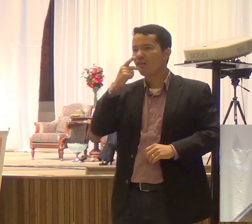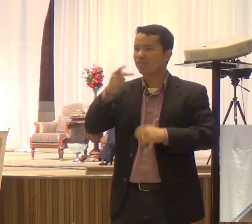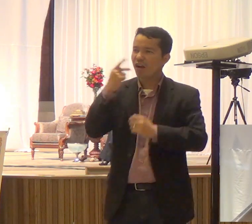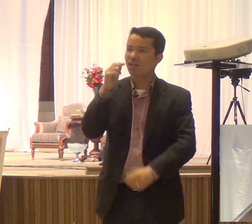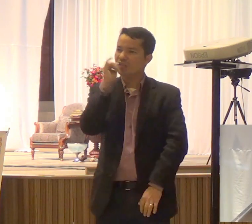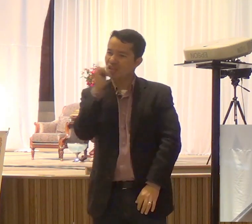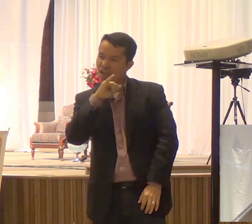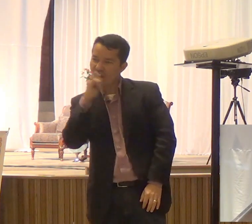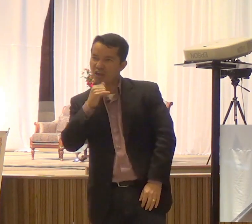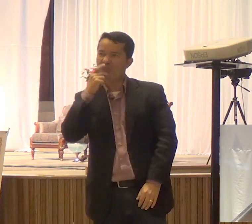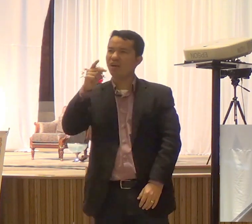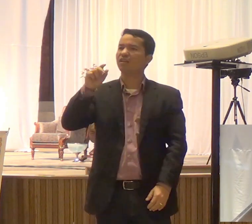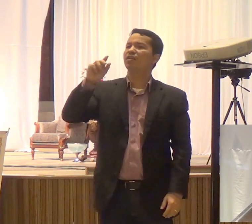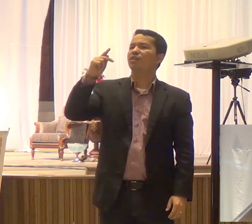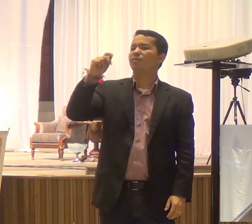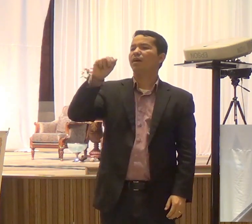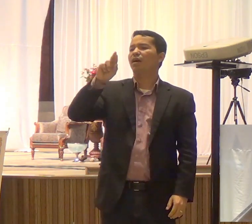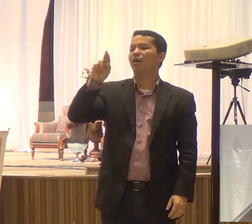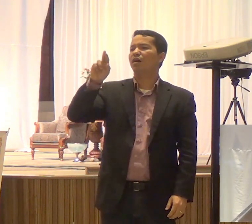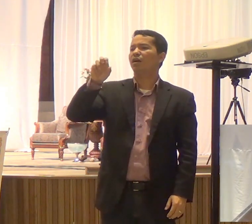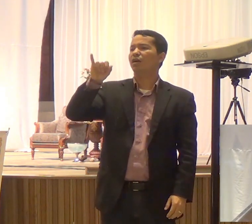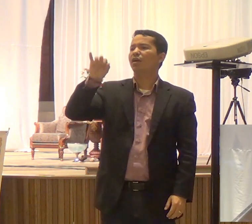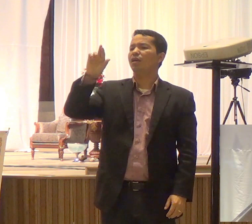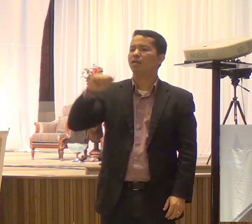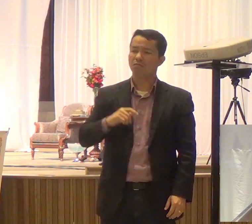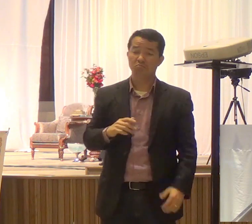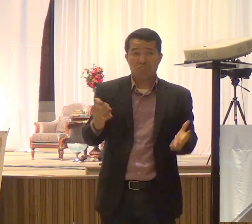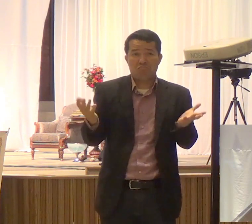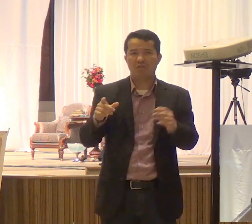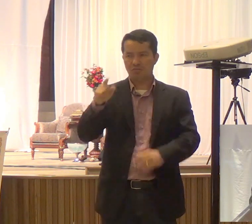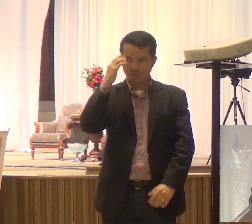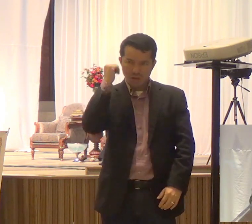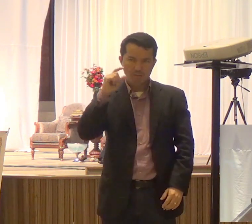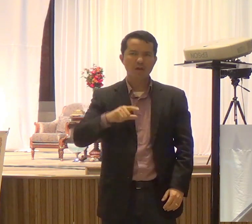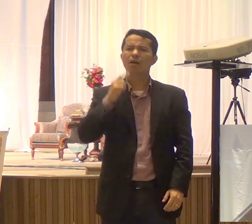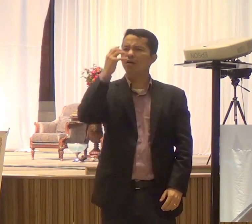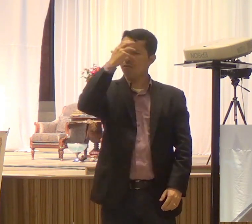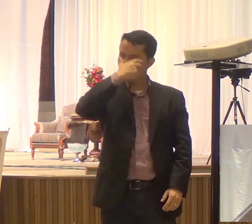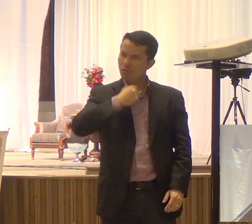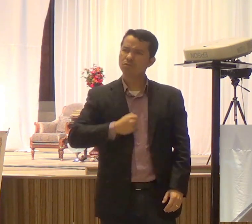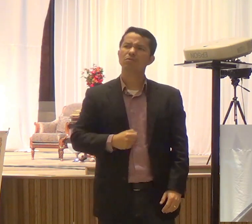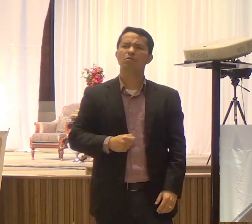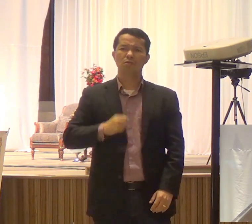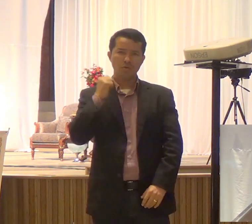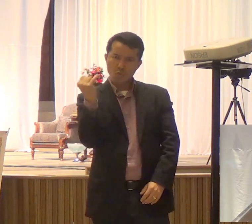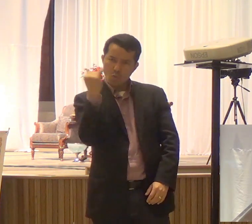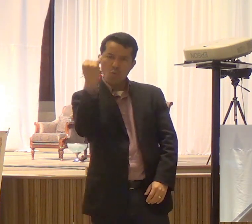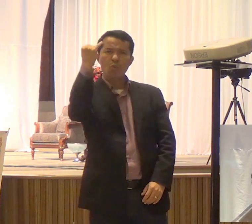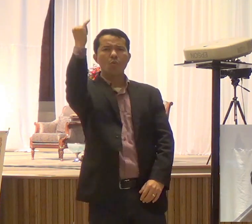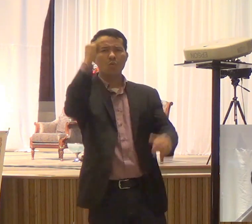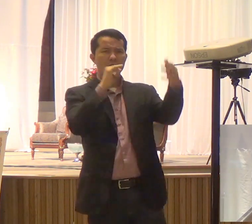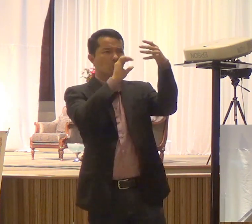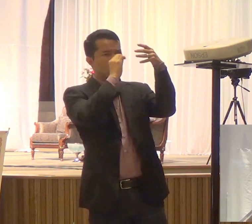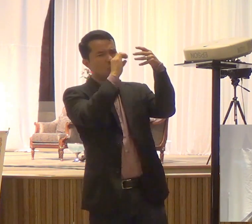aqui do Brasil chama de parreira. E é uma planta muito bonita, de fato, uma planta muito importante para a história